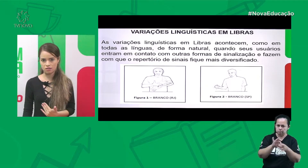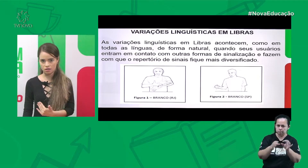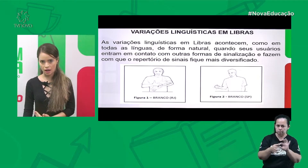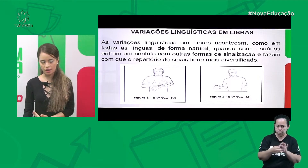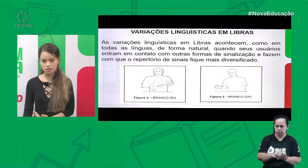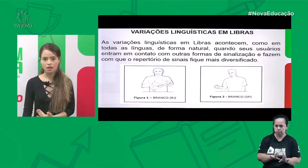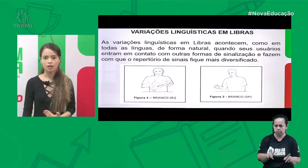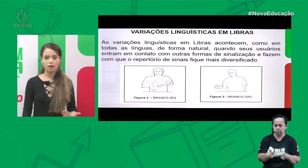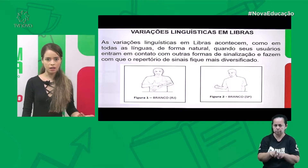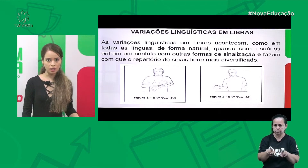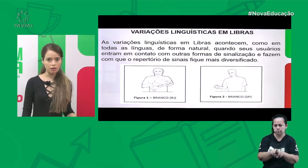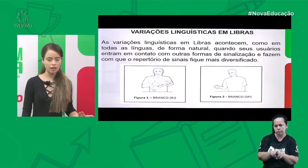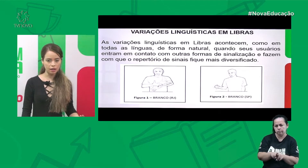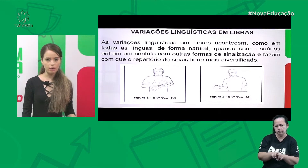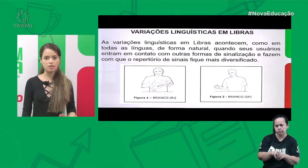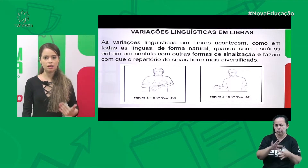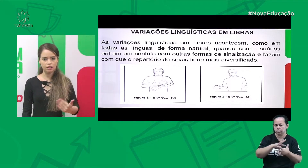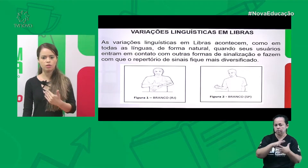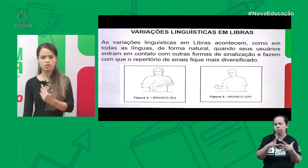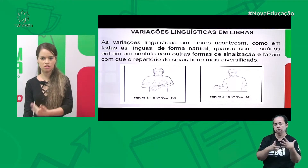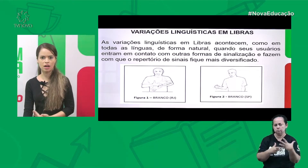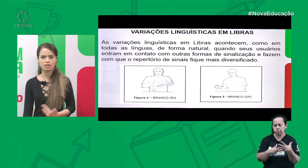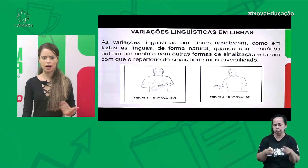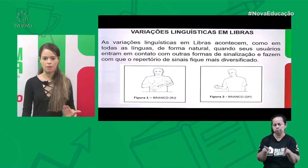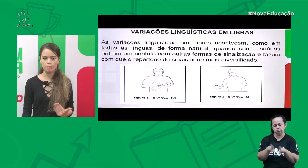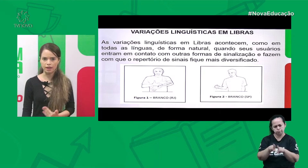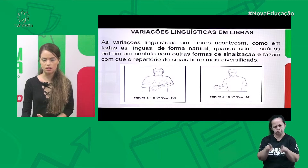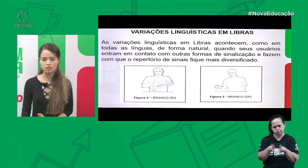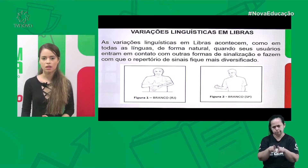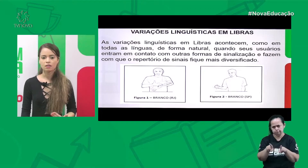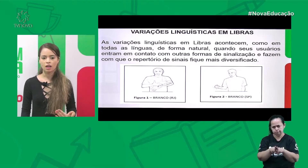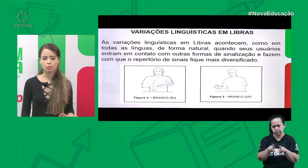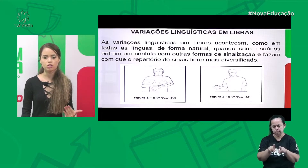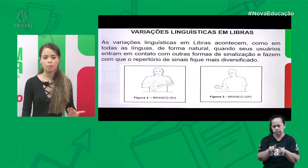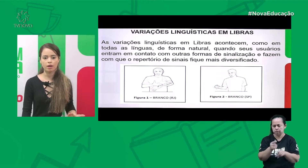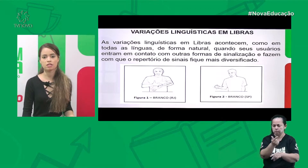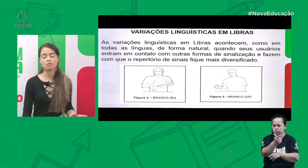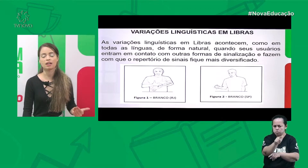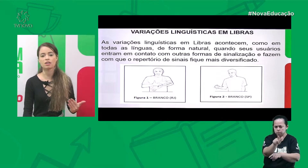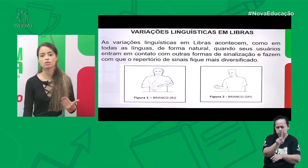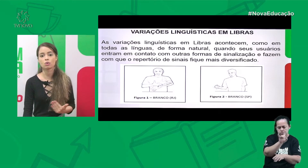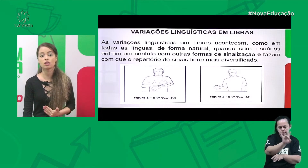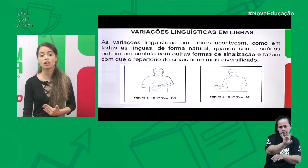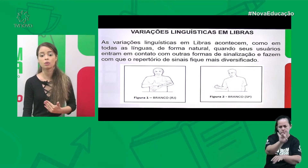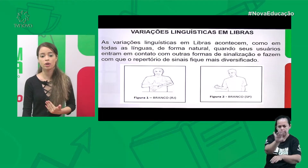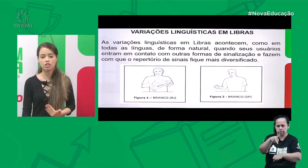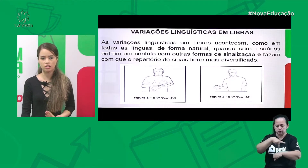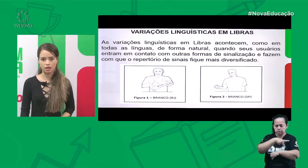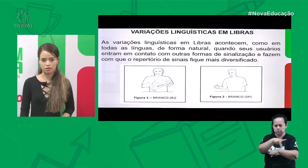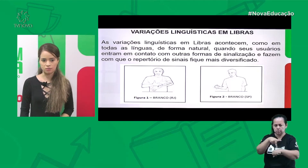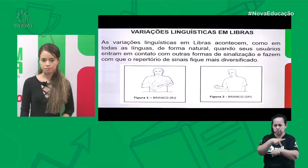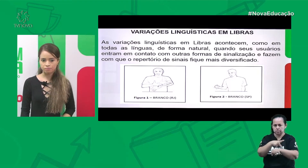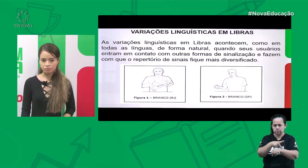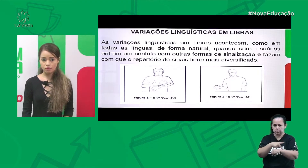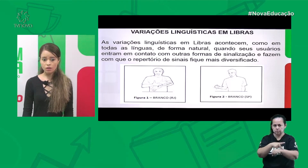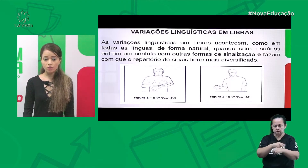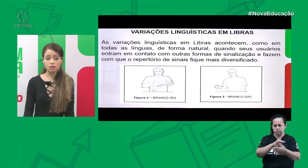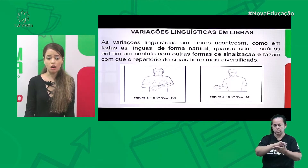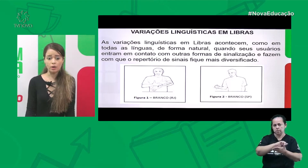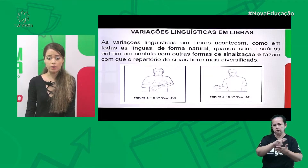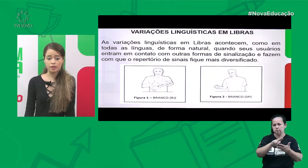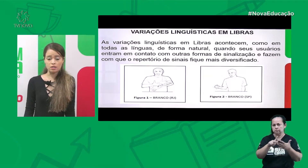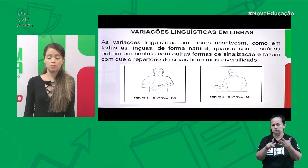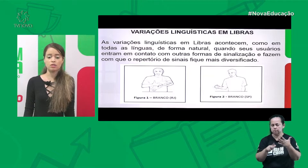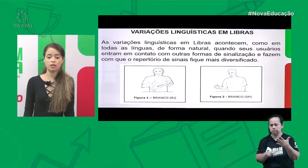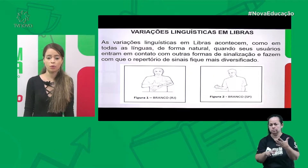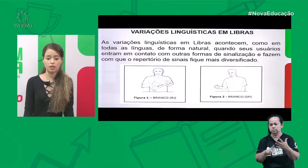brasileira de sinais, Libras e línguas de sinais de cada país. Temos também as variações linguísticas. Então,